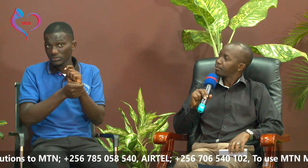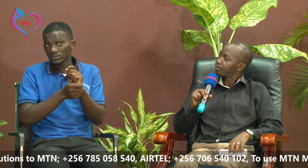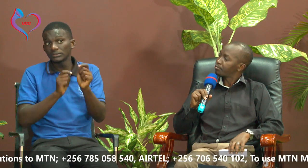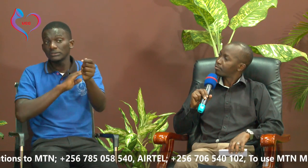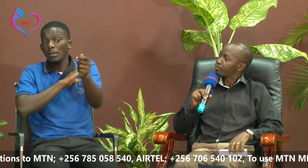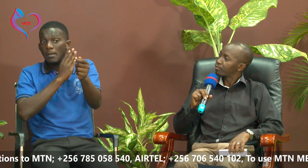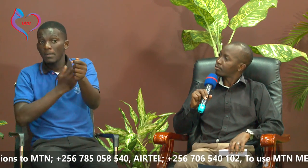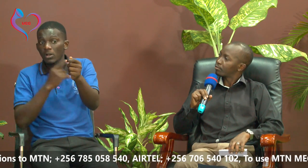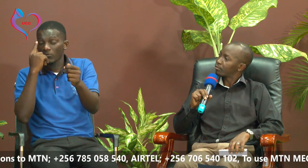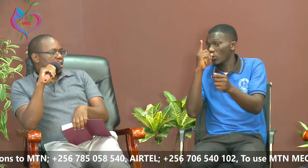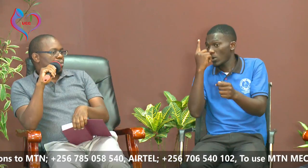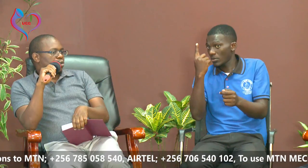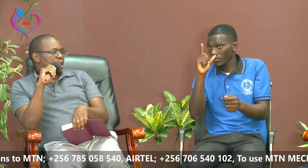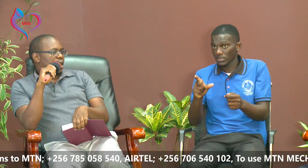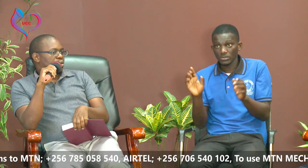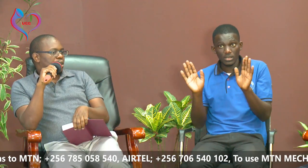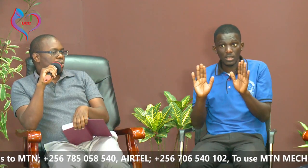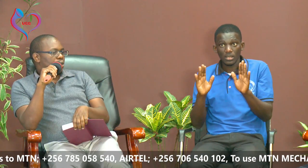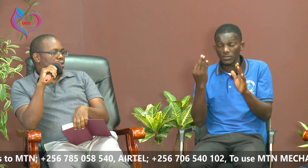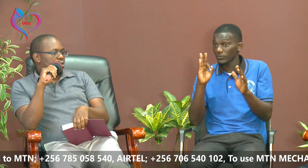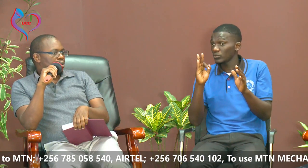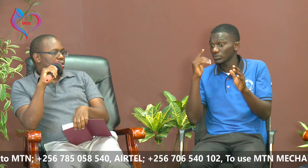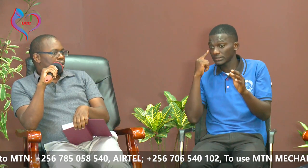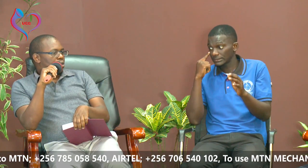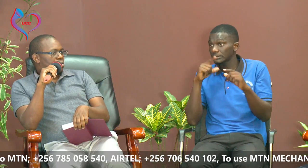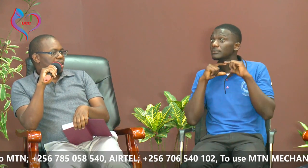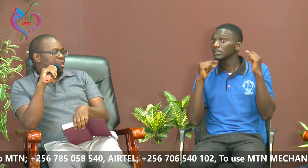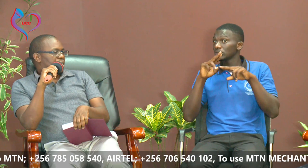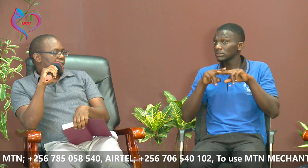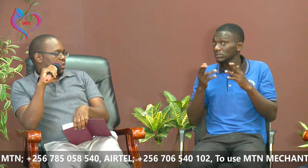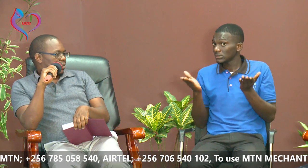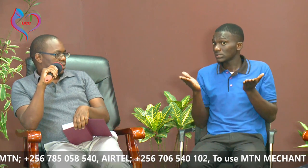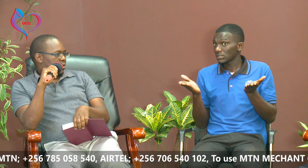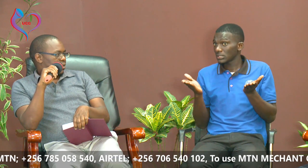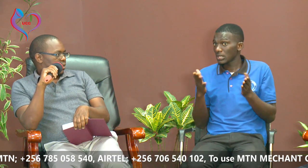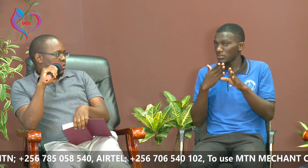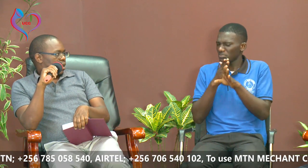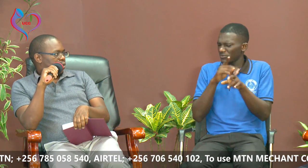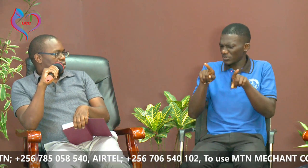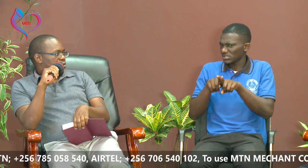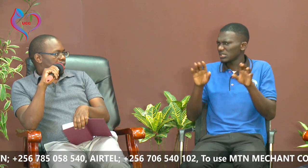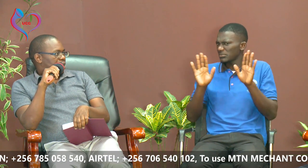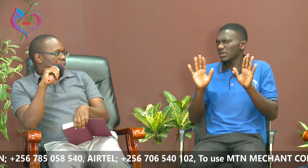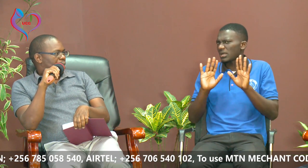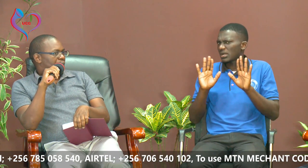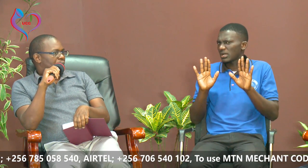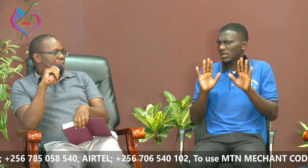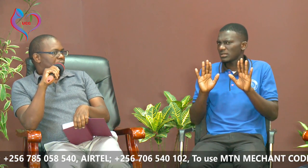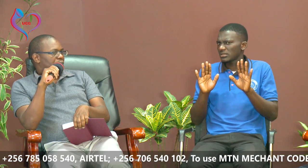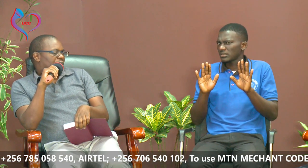omu nti okulaba Musoke nga atudde wano bwenti si bwenali abaludde ku UCC abali ba. In fact,